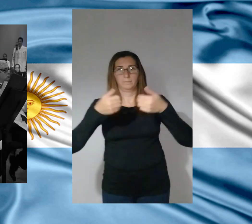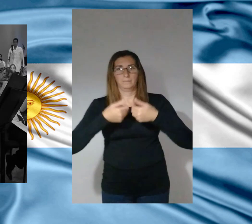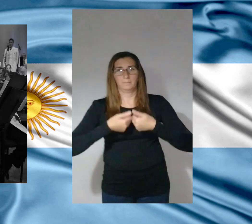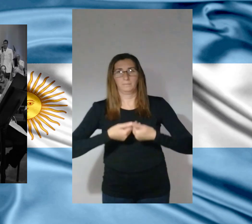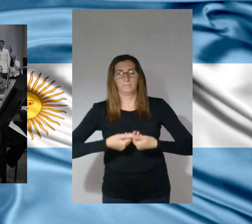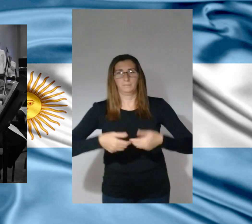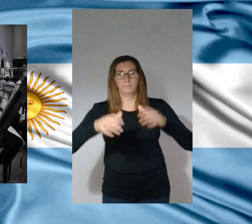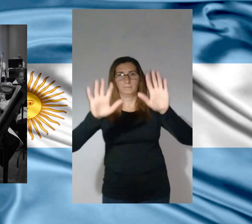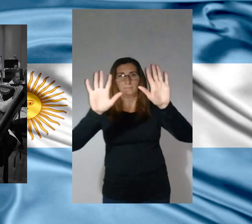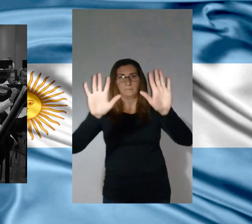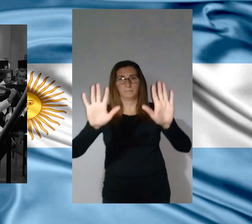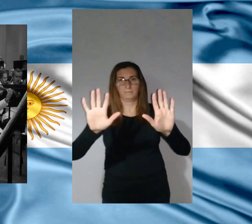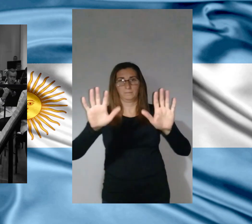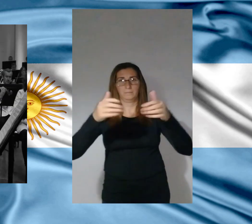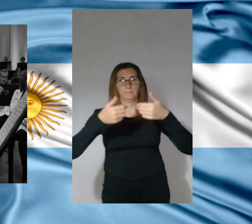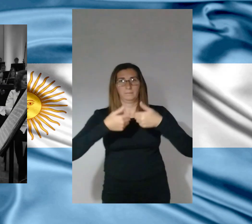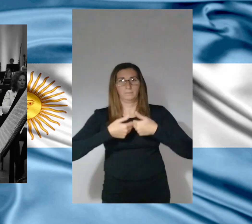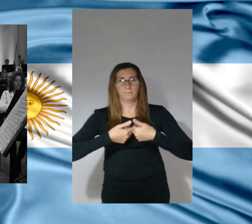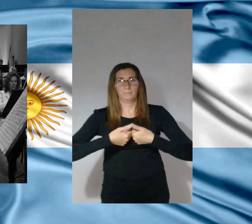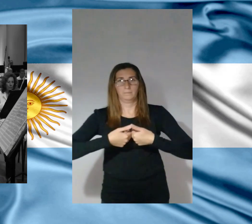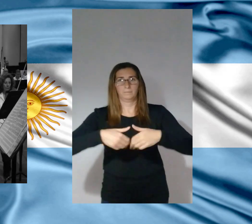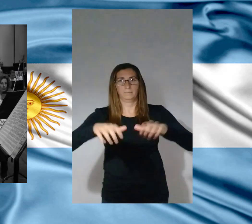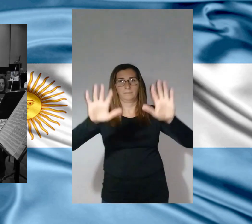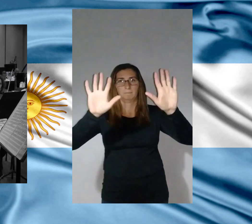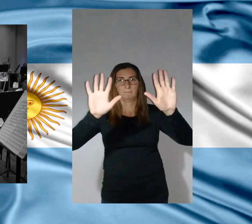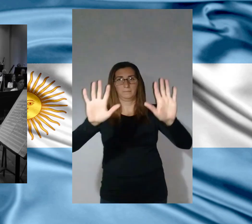Libertad, libertad,